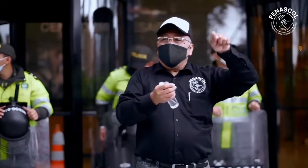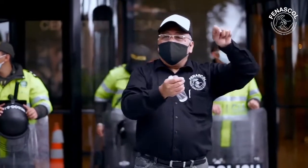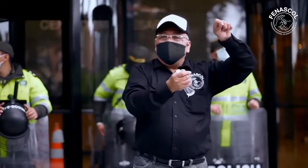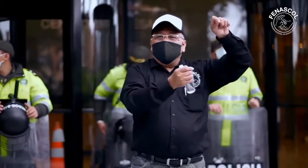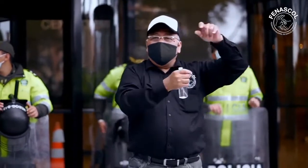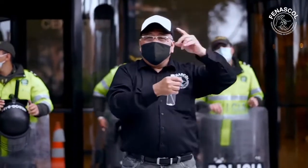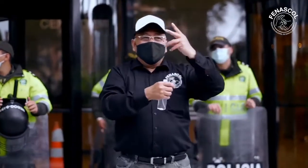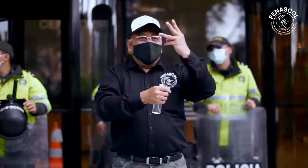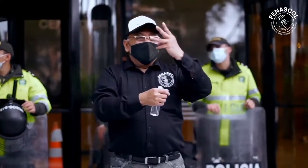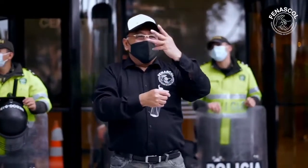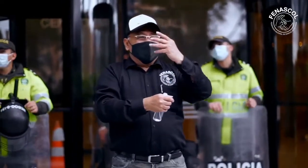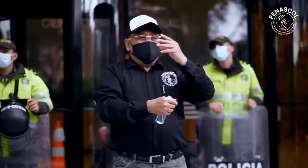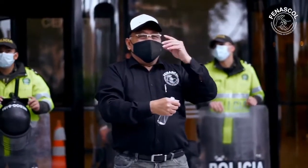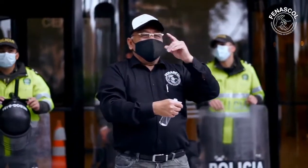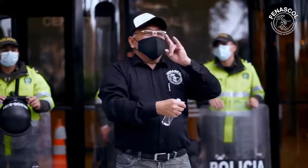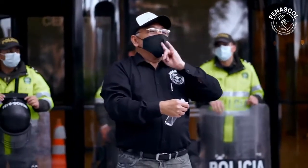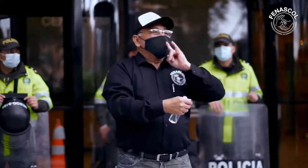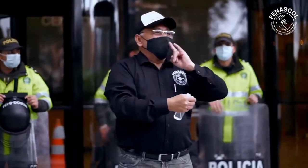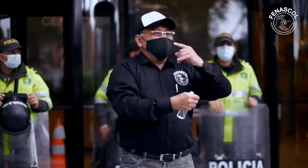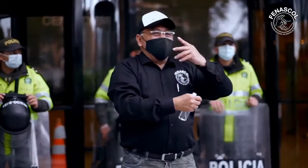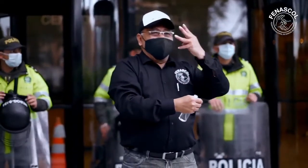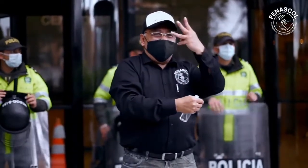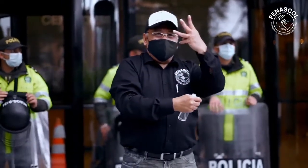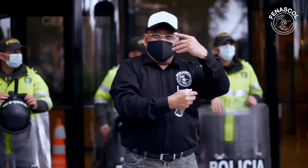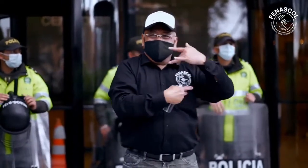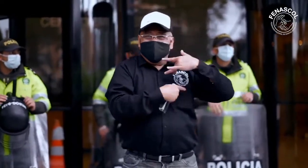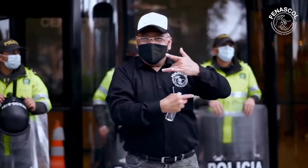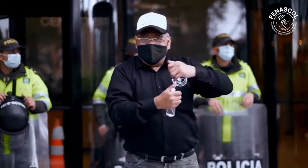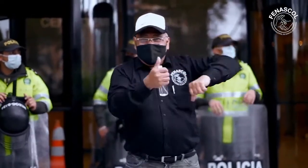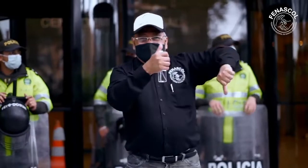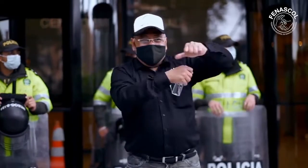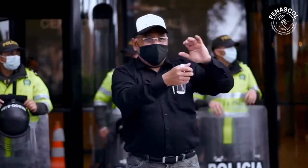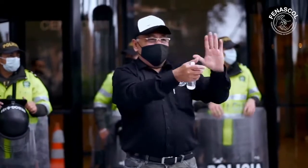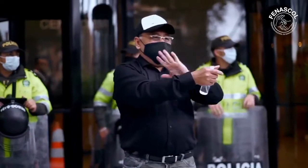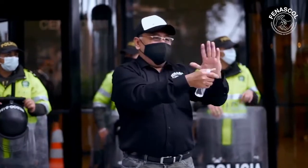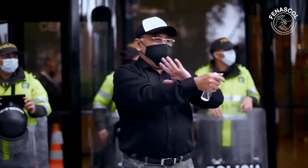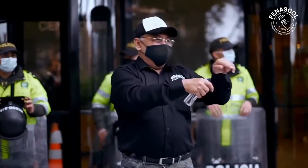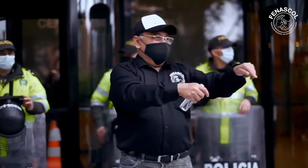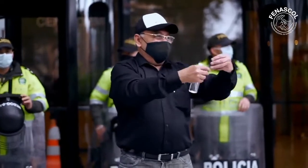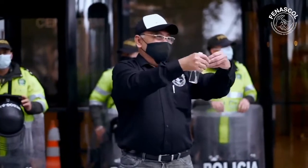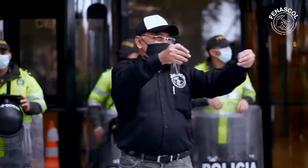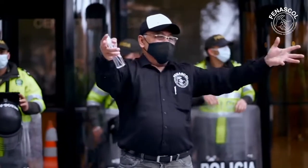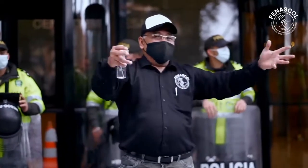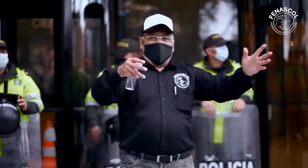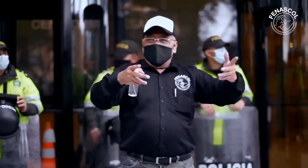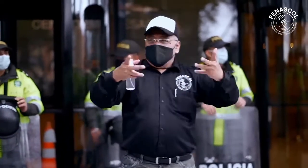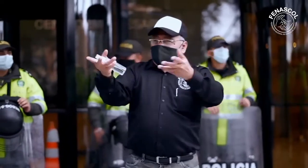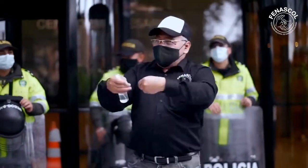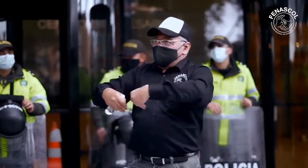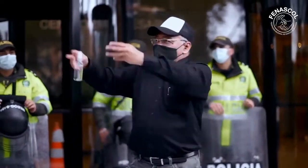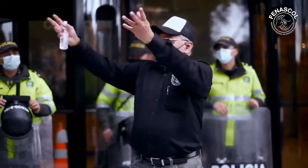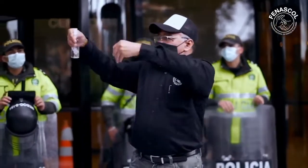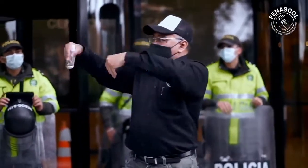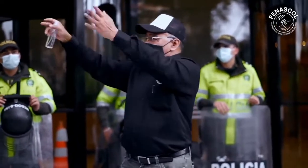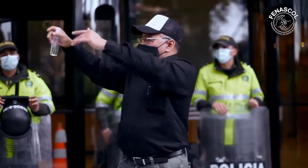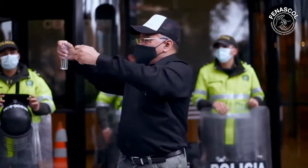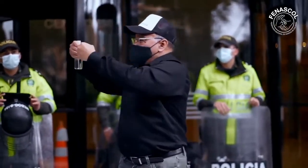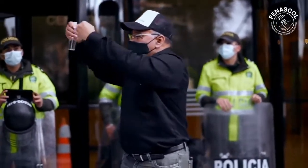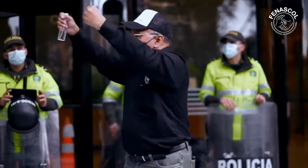Recuerden también que estas tres personas que están en los Estados Unidos nos han dado la donación para